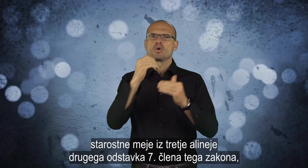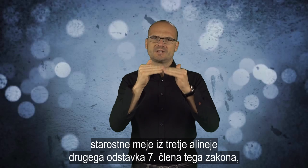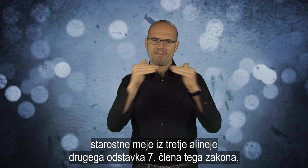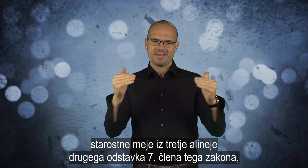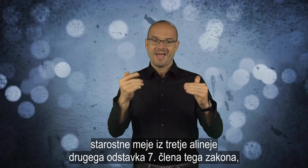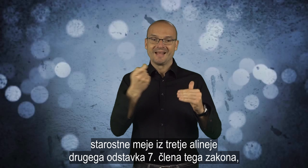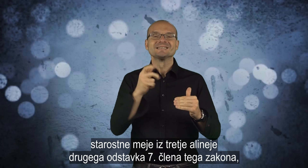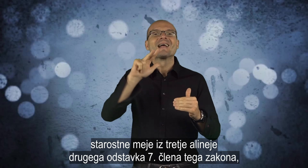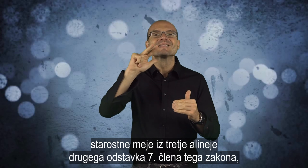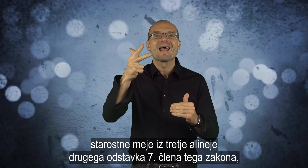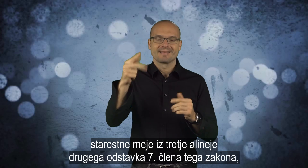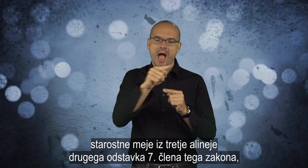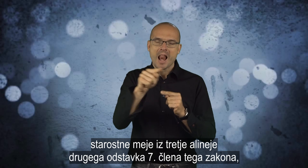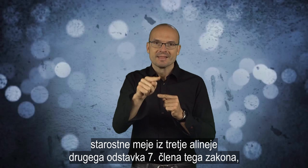na mesec.